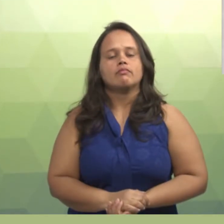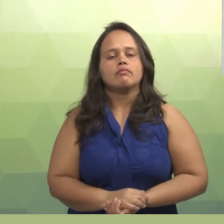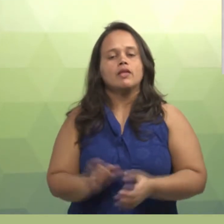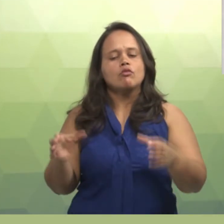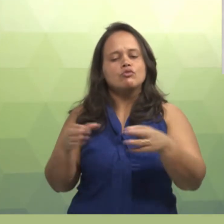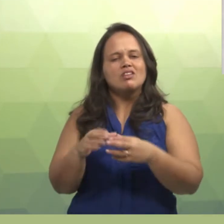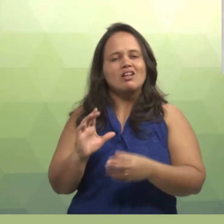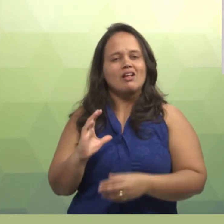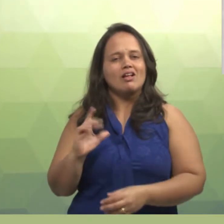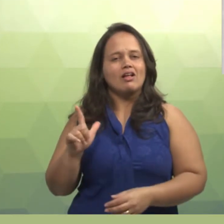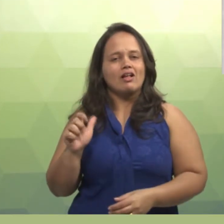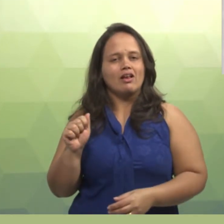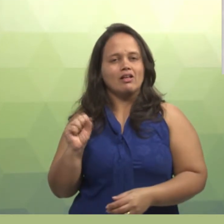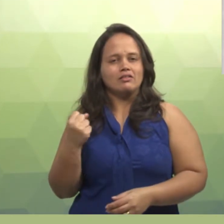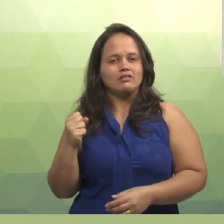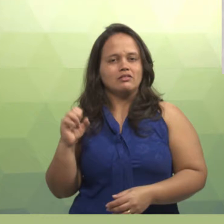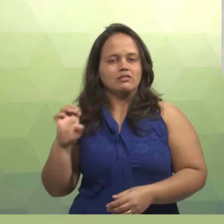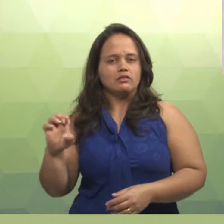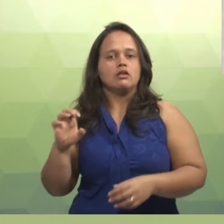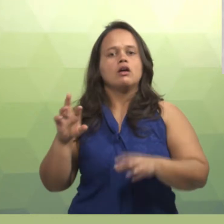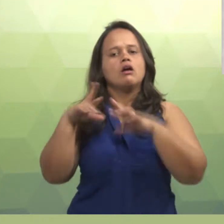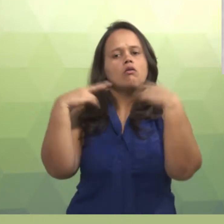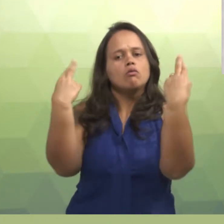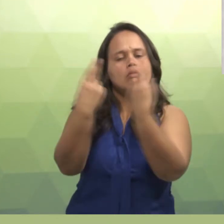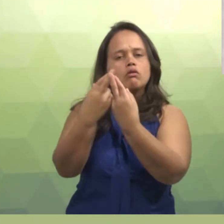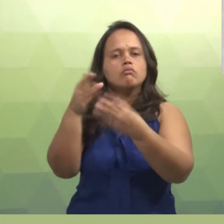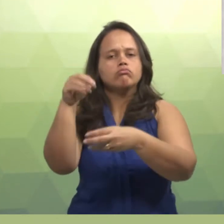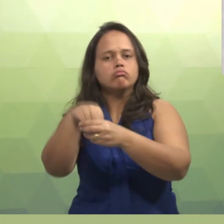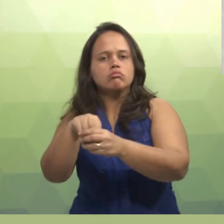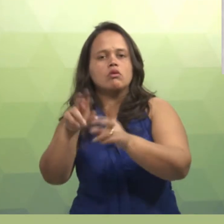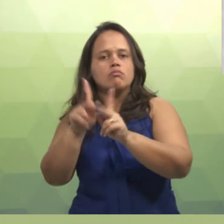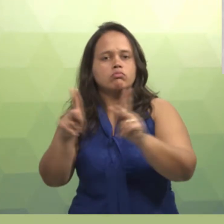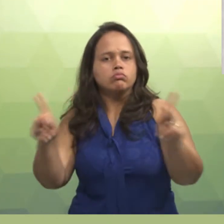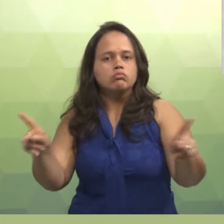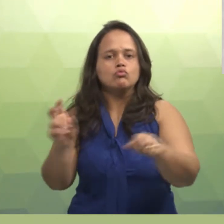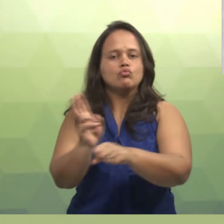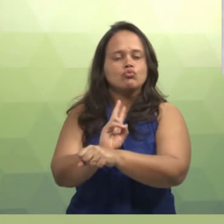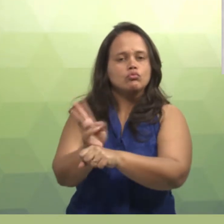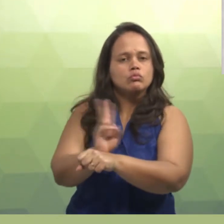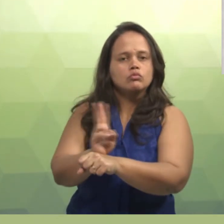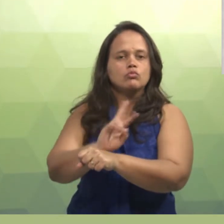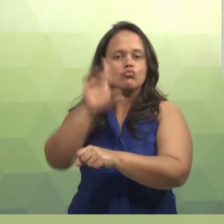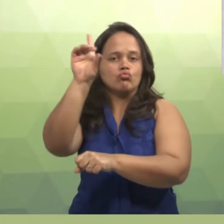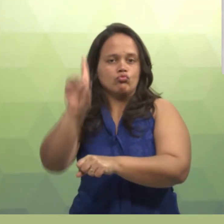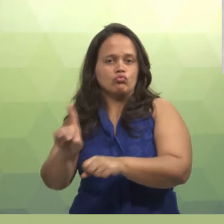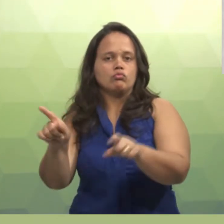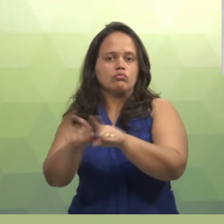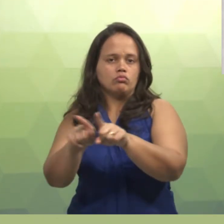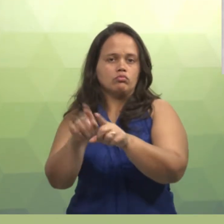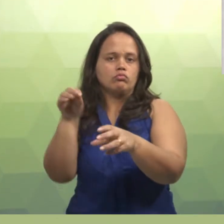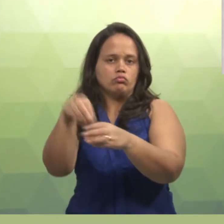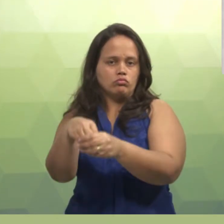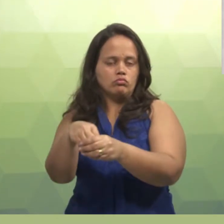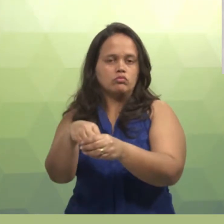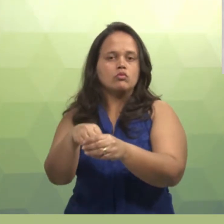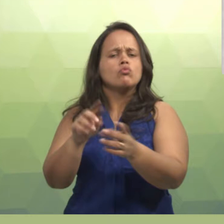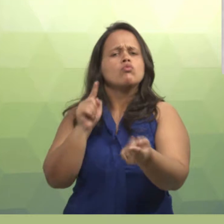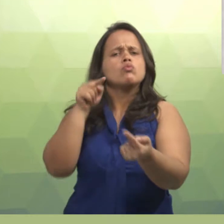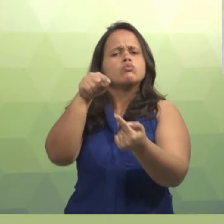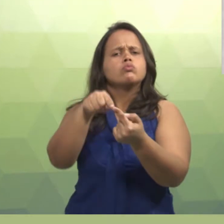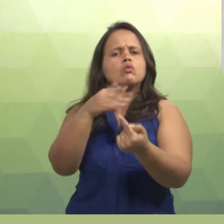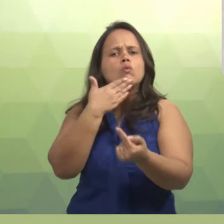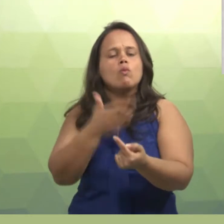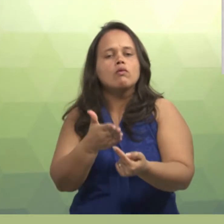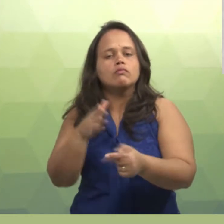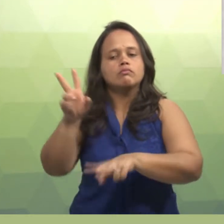é uma reunião que envolve professores, especialistas da educação e o diretor da instituição, cujo objetivo é